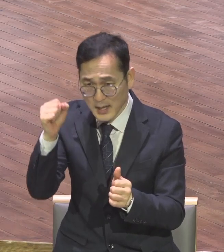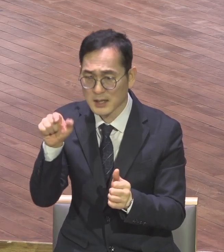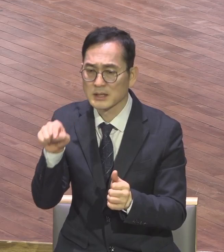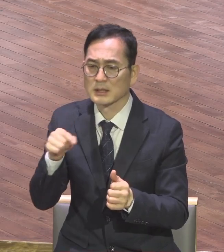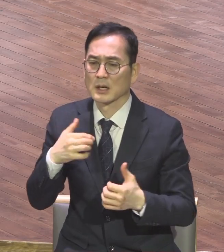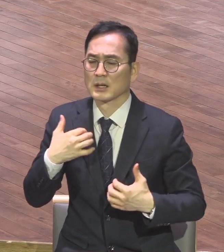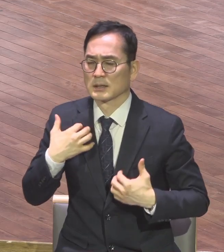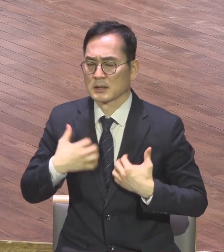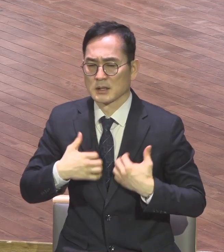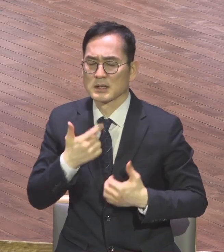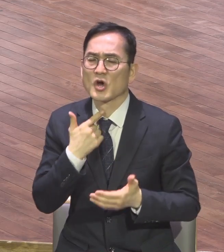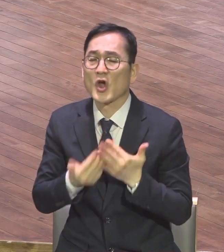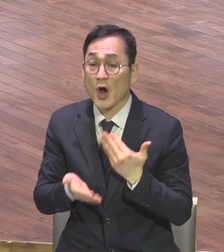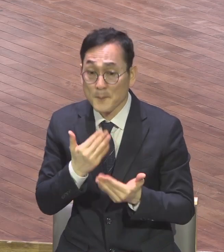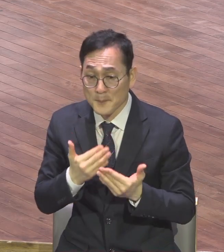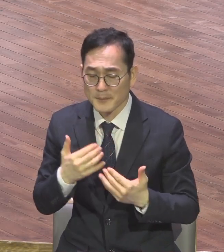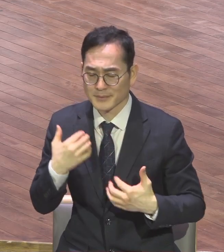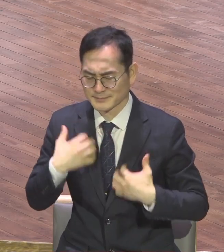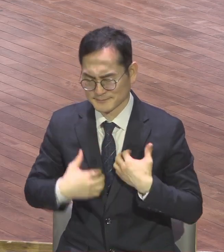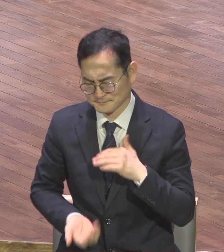최고의 행복의 삶이다.